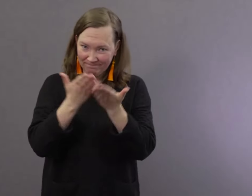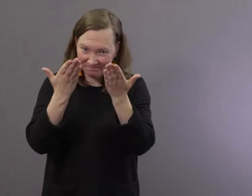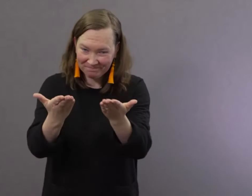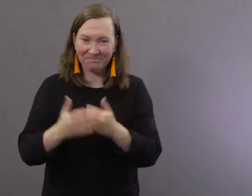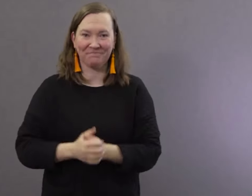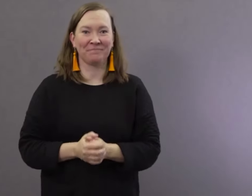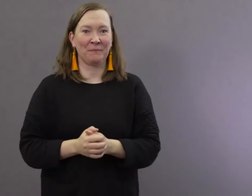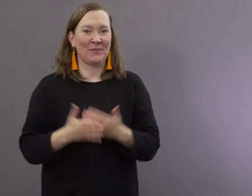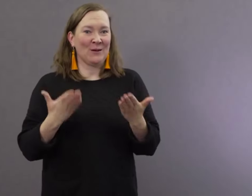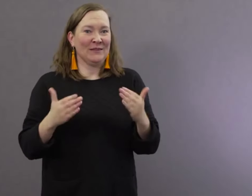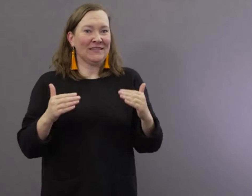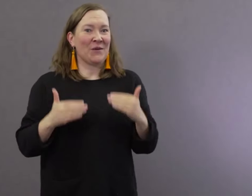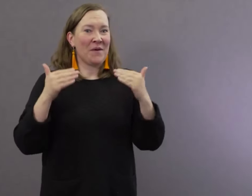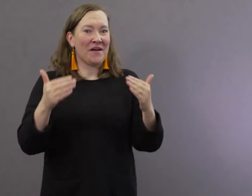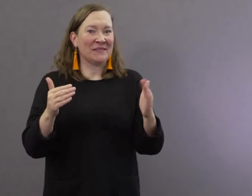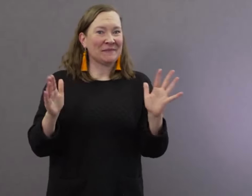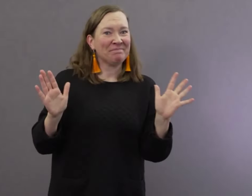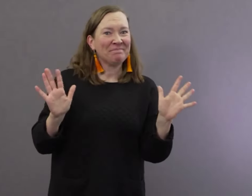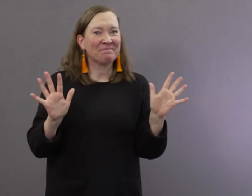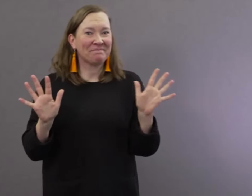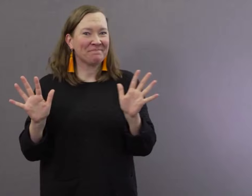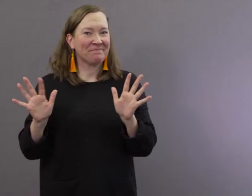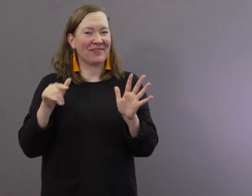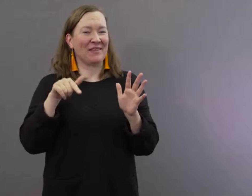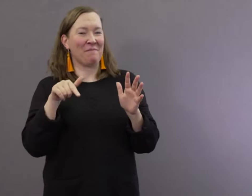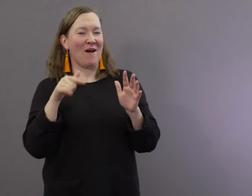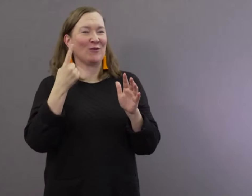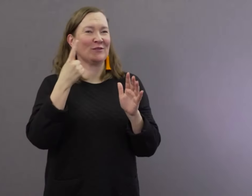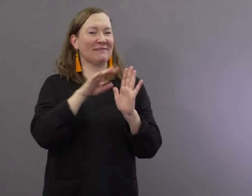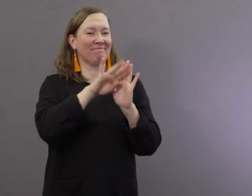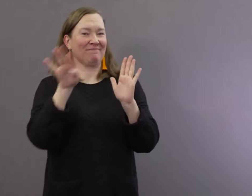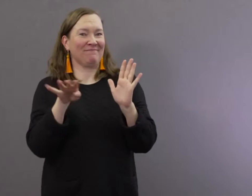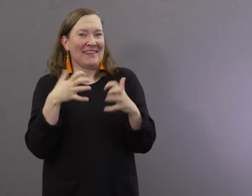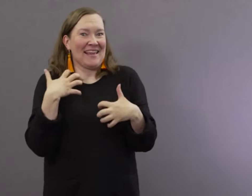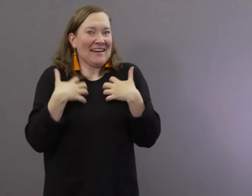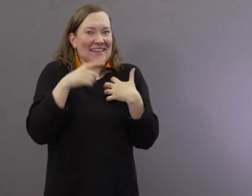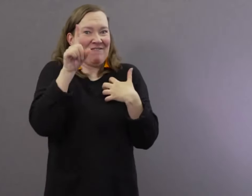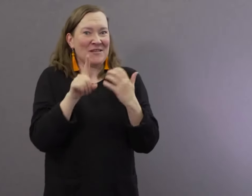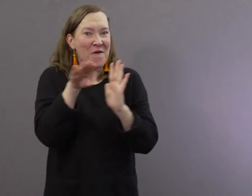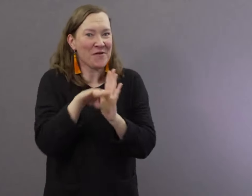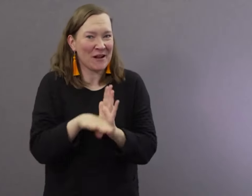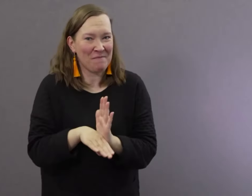Kiitoksia Lotta tästä puheenvuorosta. Seuraavana meillä onkin vuorossa